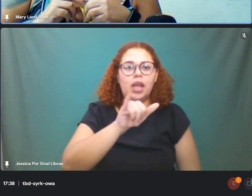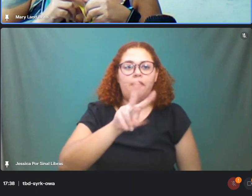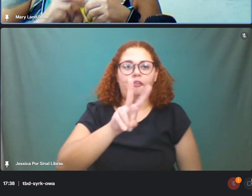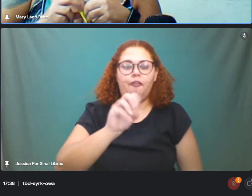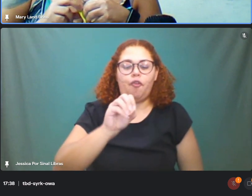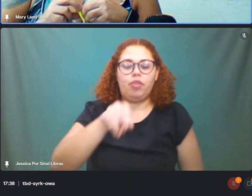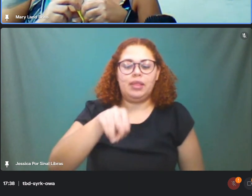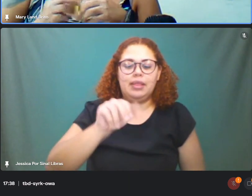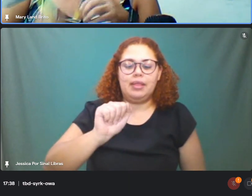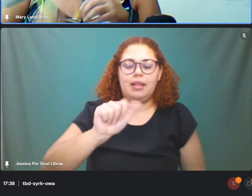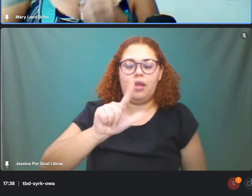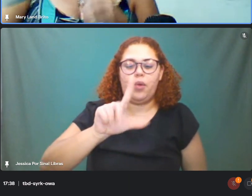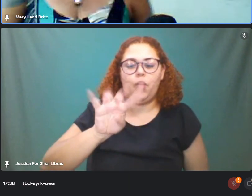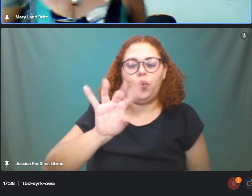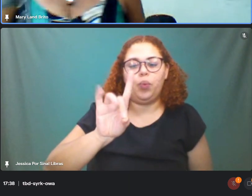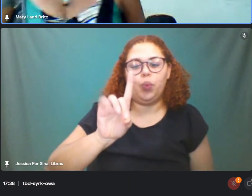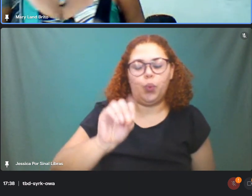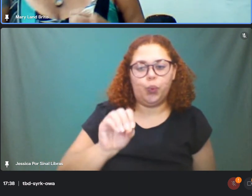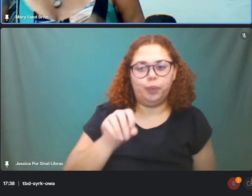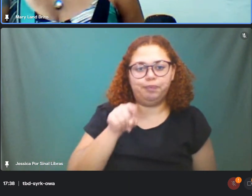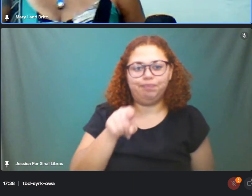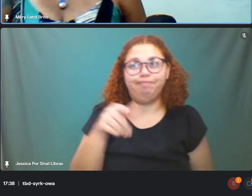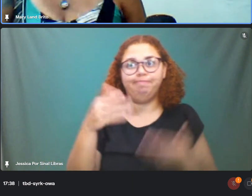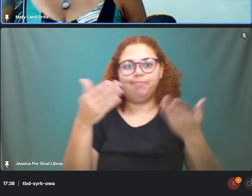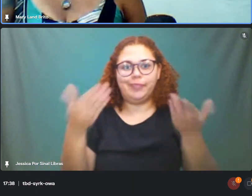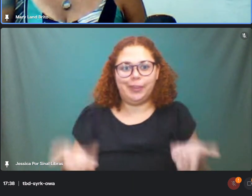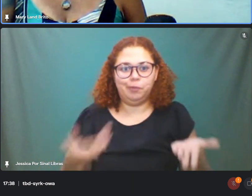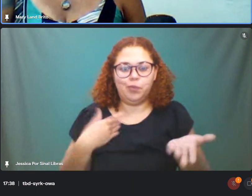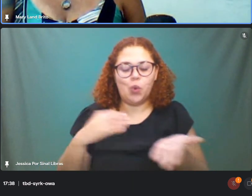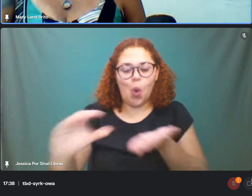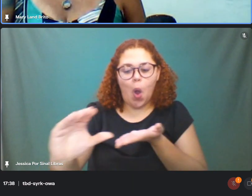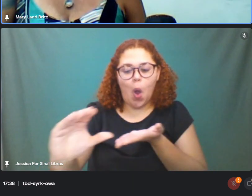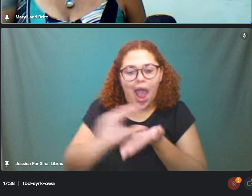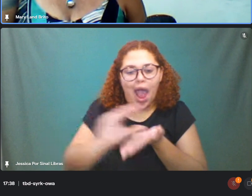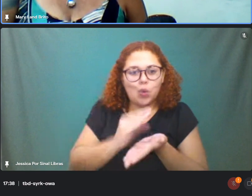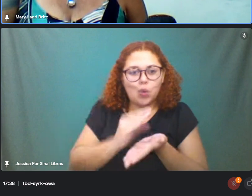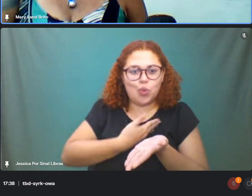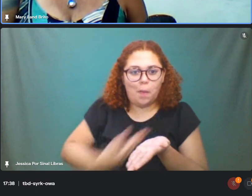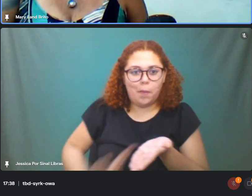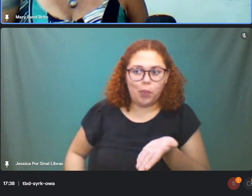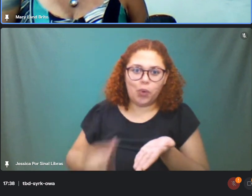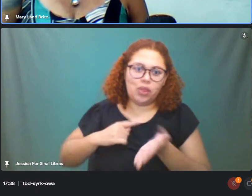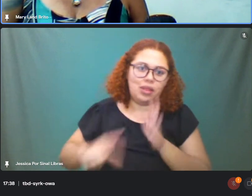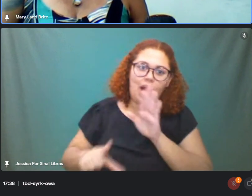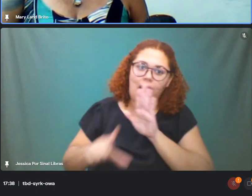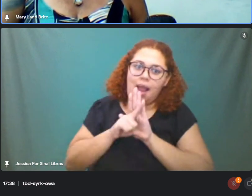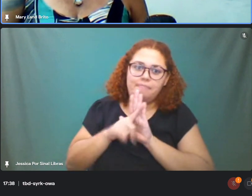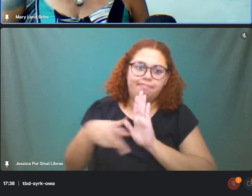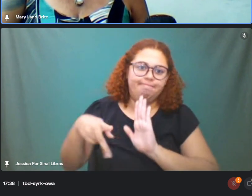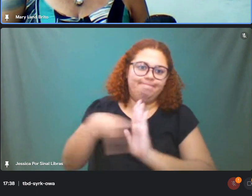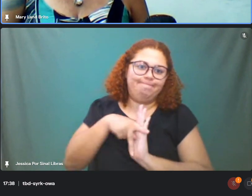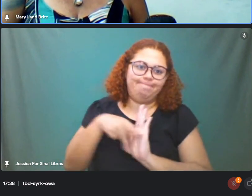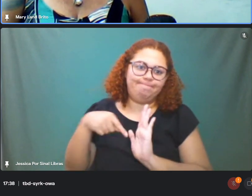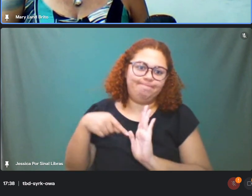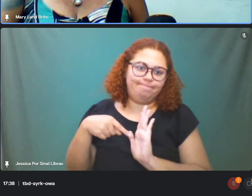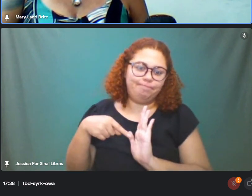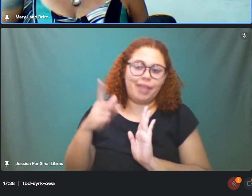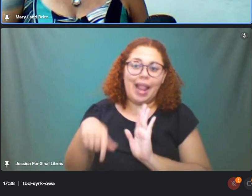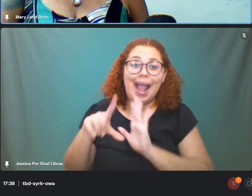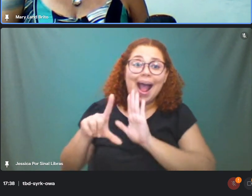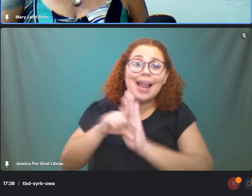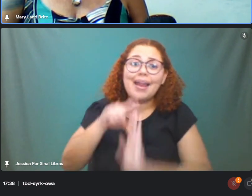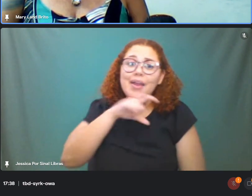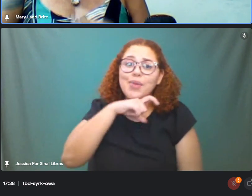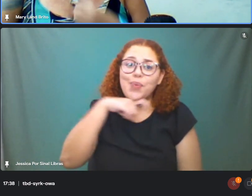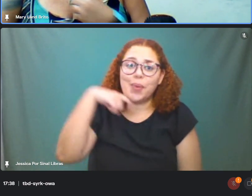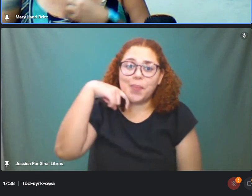é o seguinte, os recursos públicos, eles têm leis próprias, e a lei do imposto é uma lei